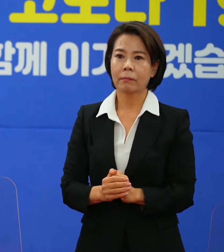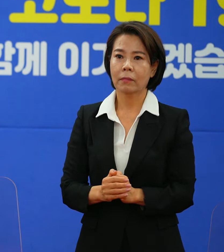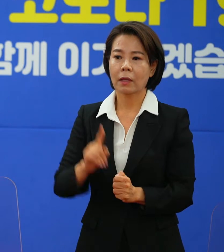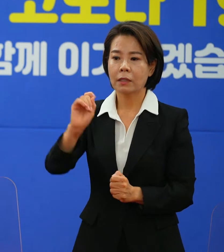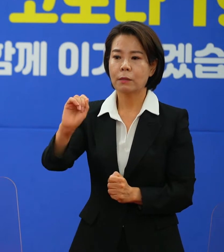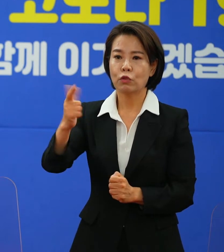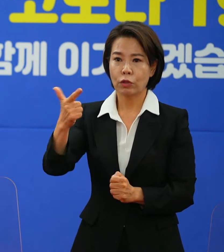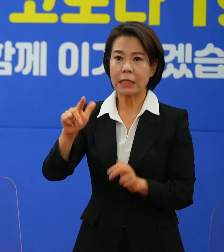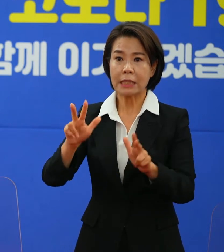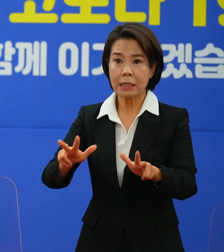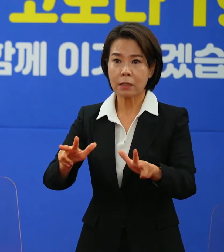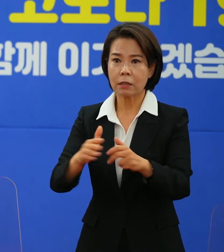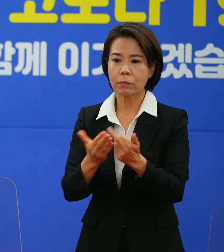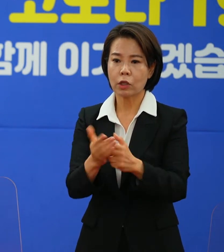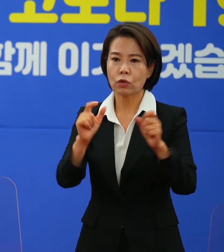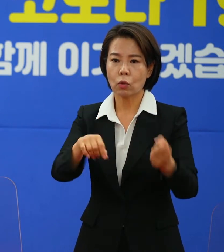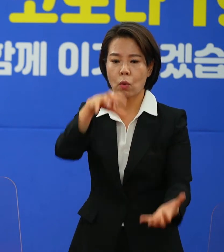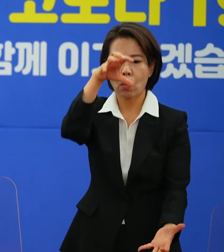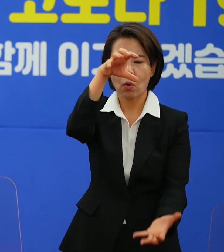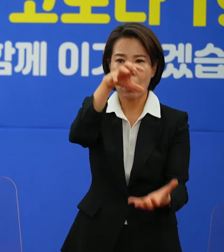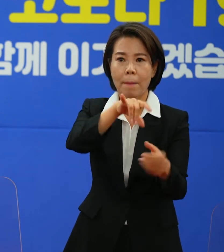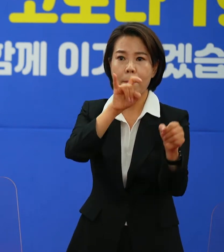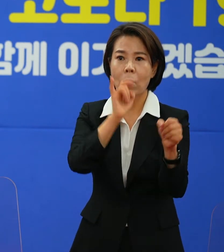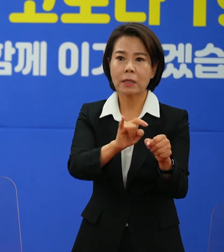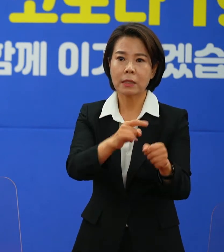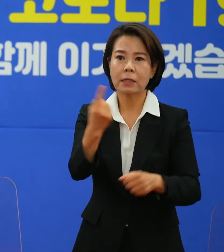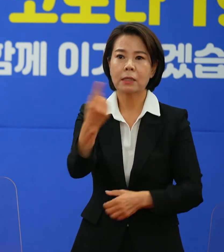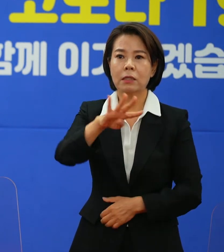16일 오후 3시 현재 제주 지역 누적 확진자 수는